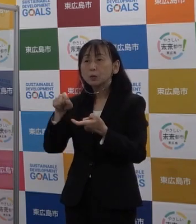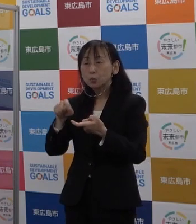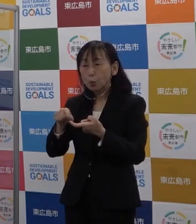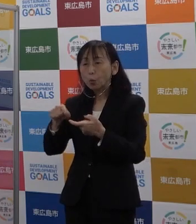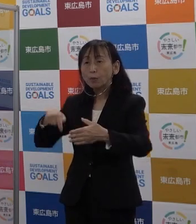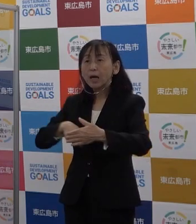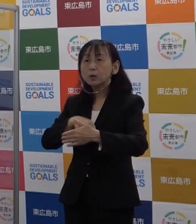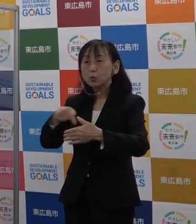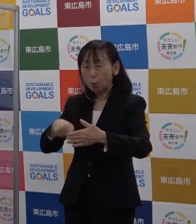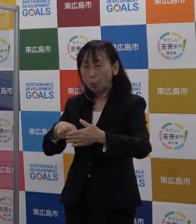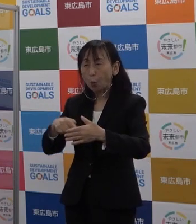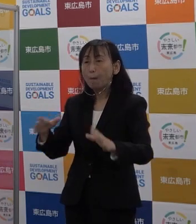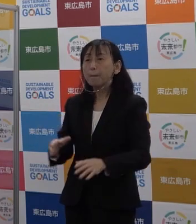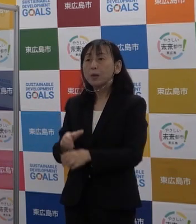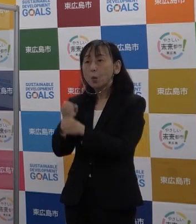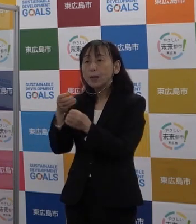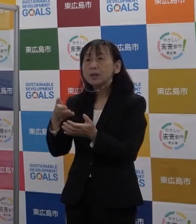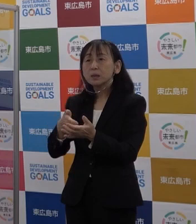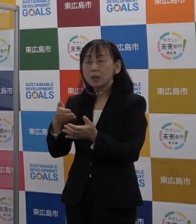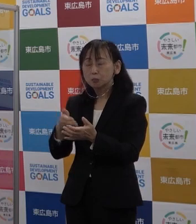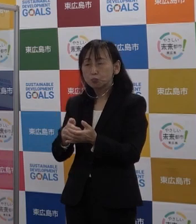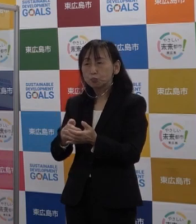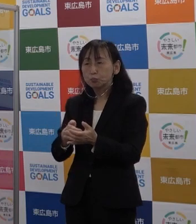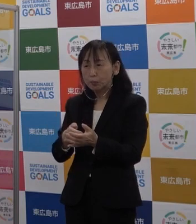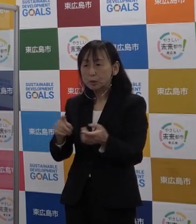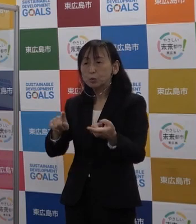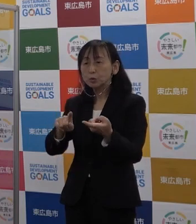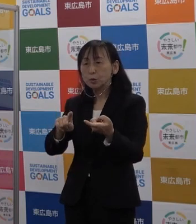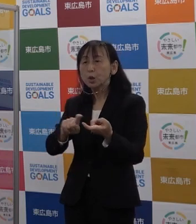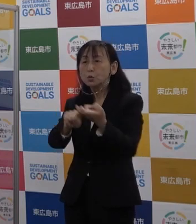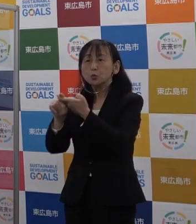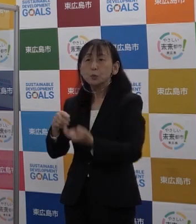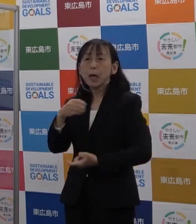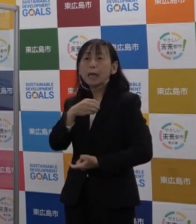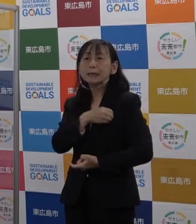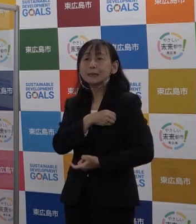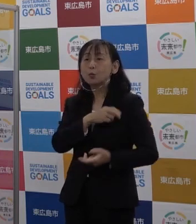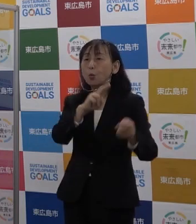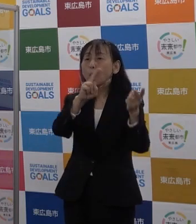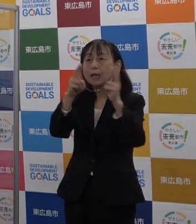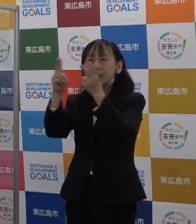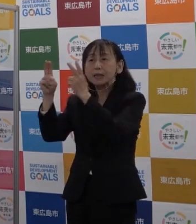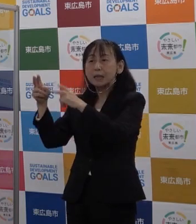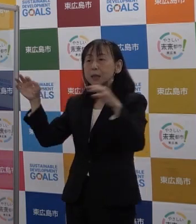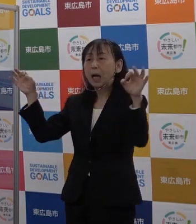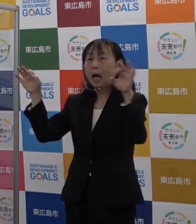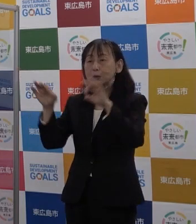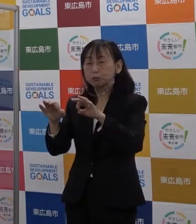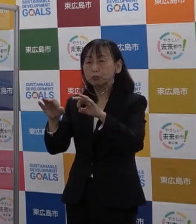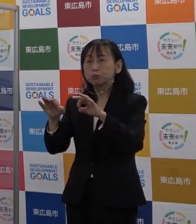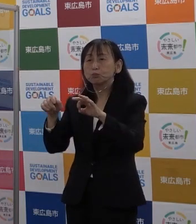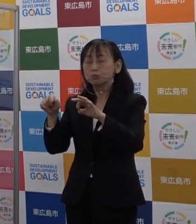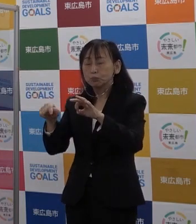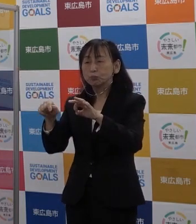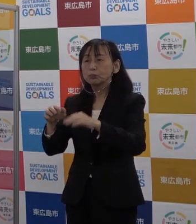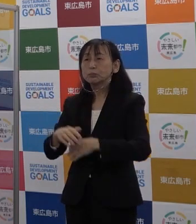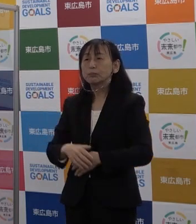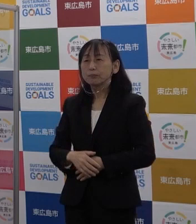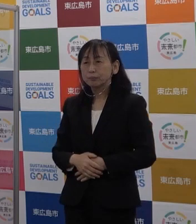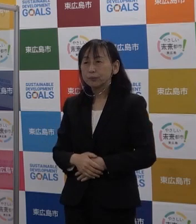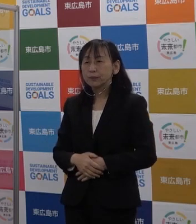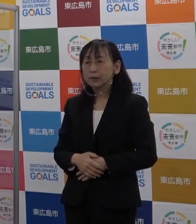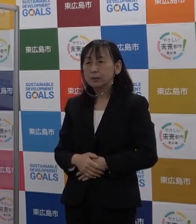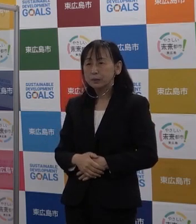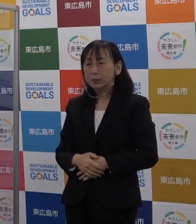整理したものですが、まず出資者たる組合ですね、これは左上セカンドオピニ